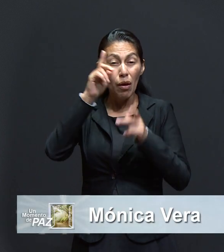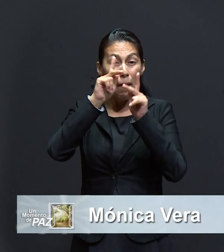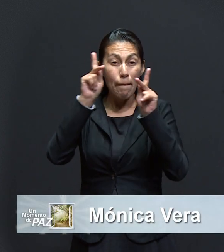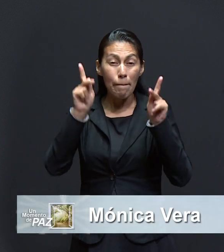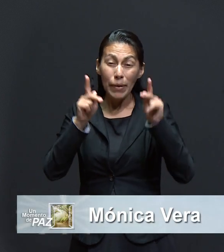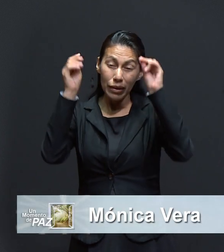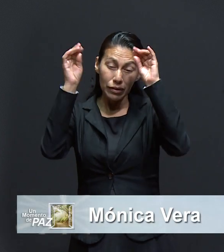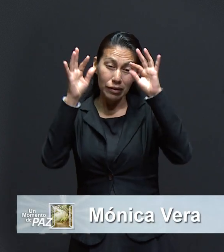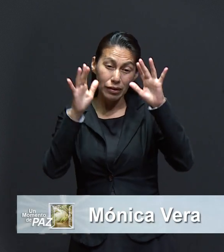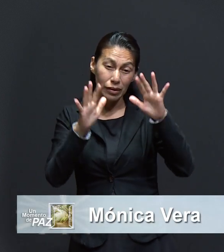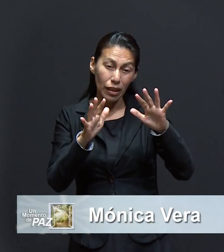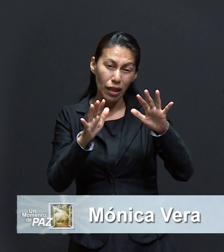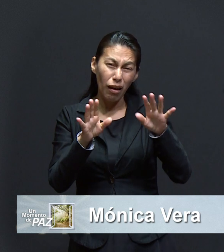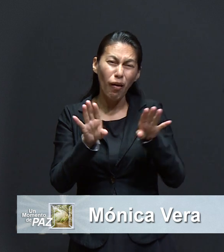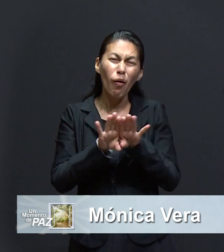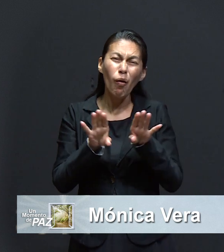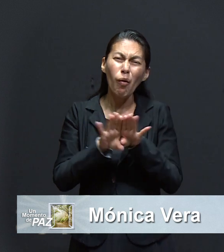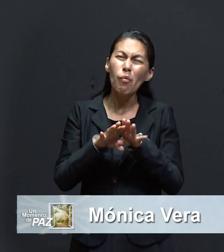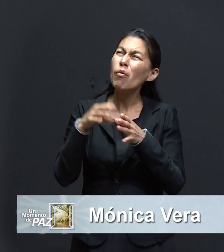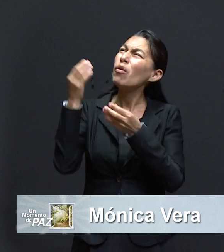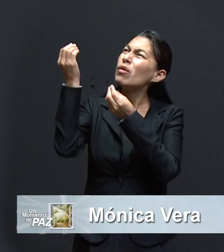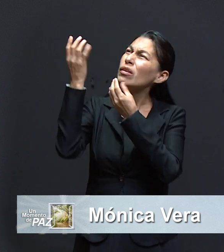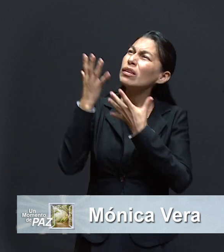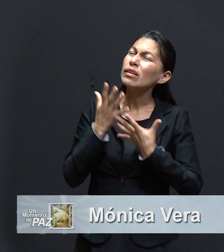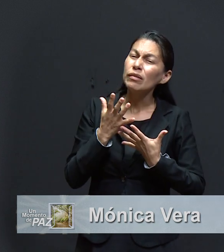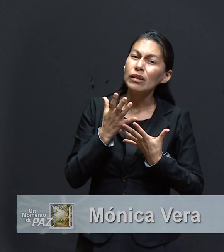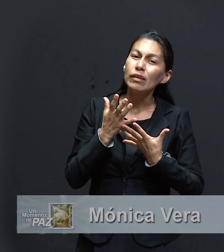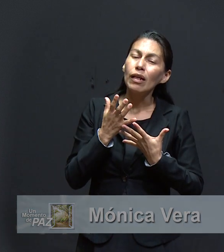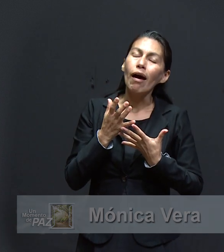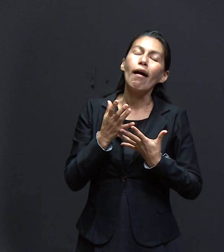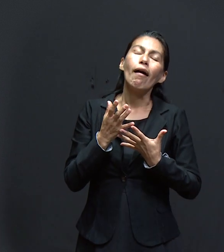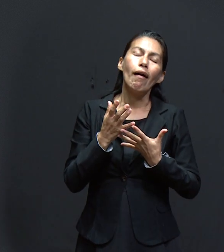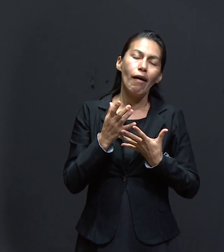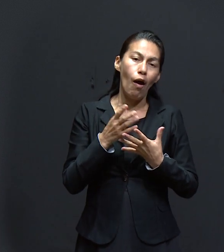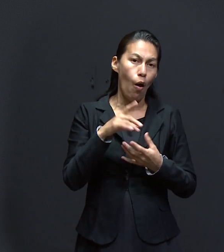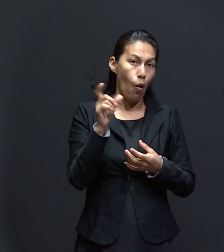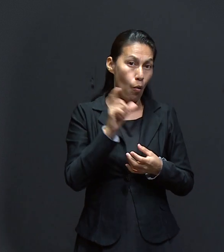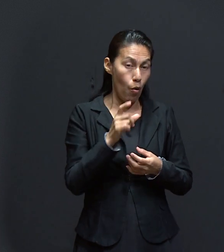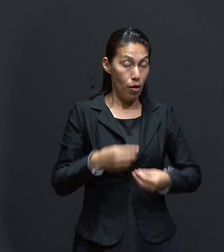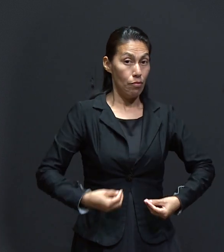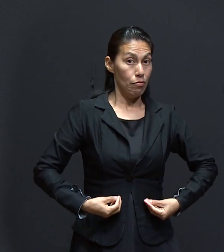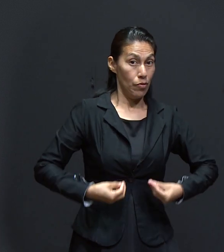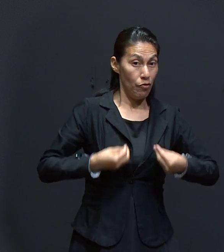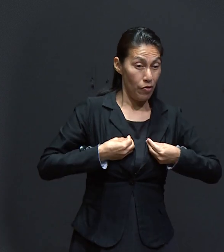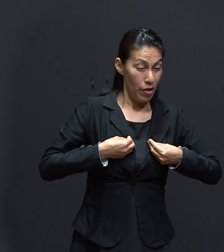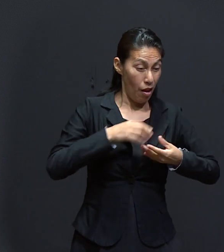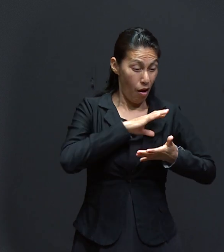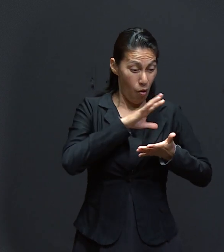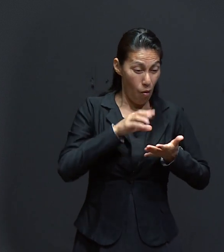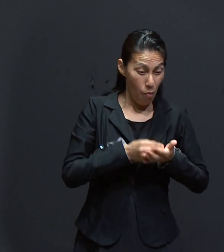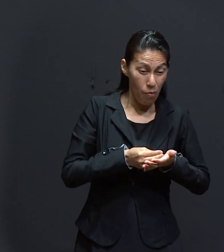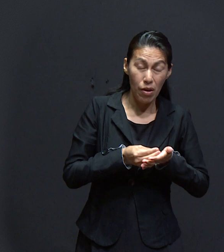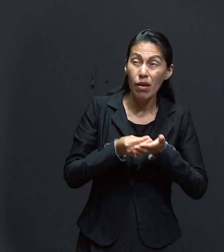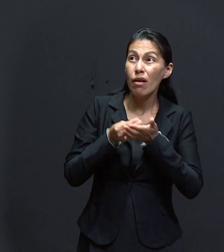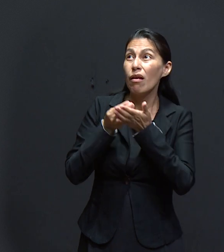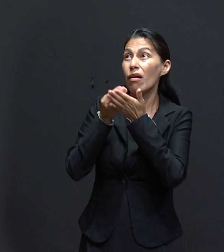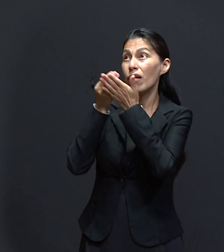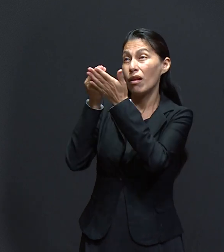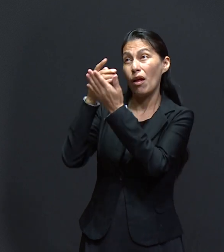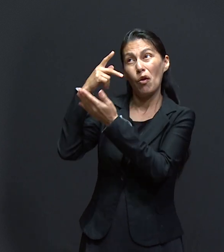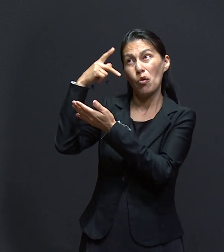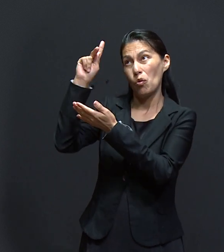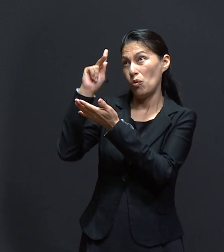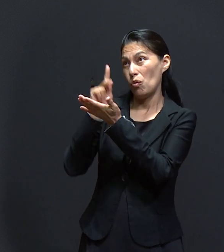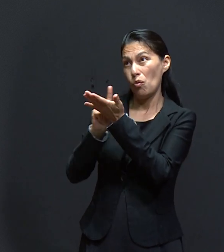la paz que solo dios sabe dar es cuando una persona entrega su vida completamente